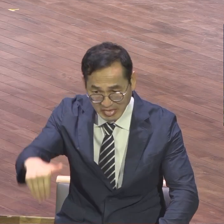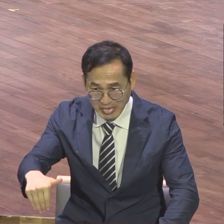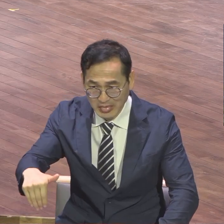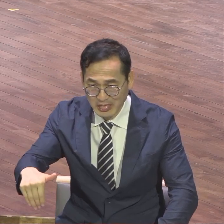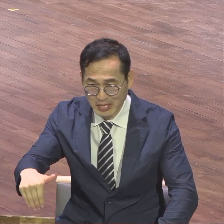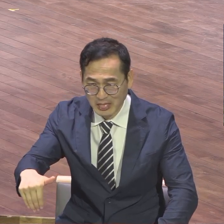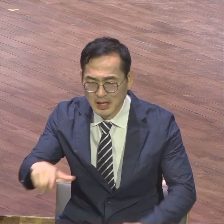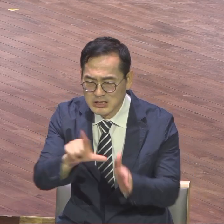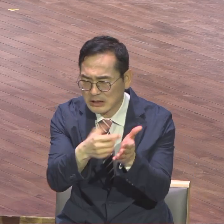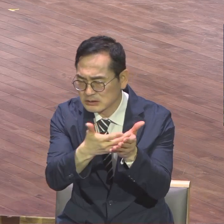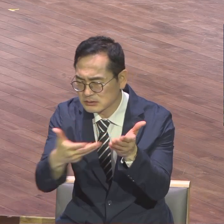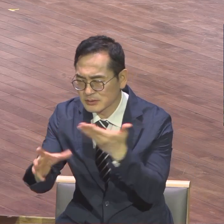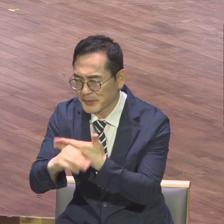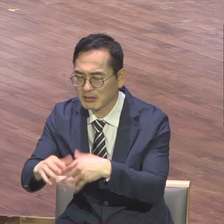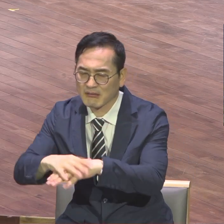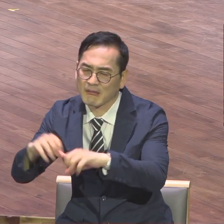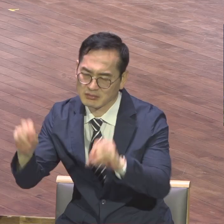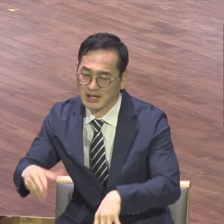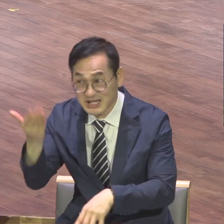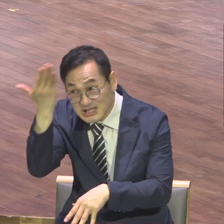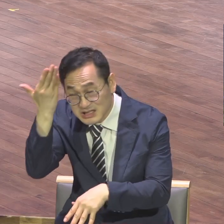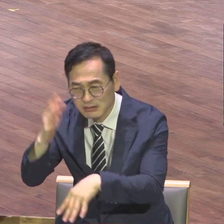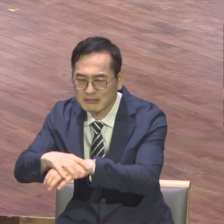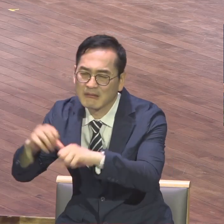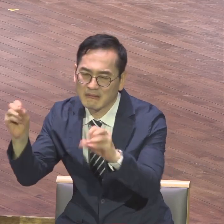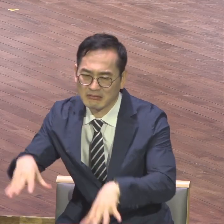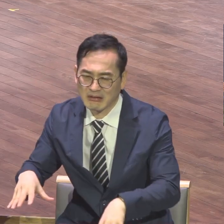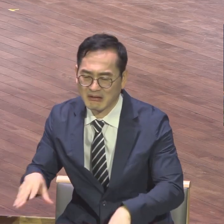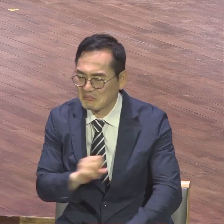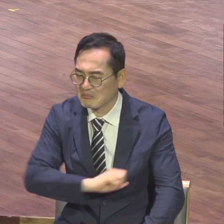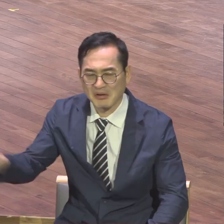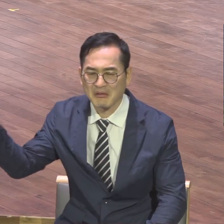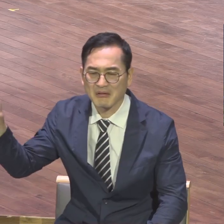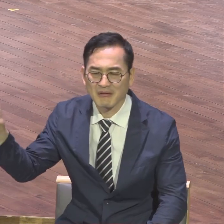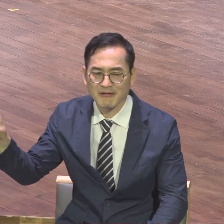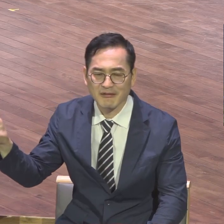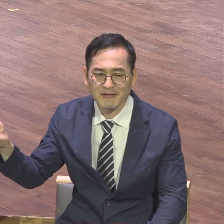의미가 없는 무용 지식이 되어 소멸된다.